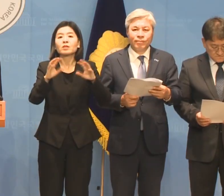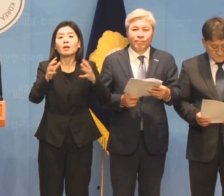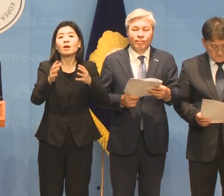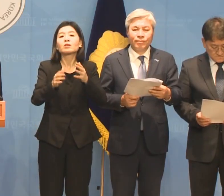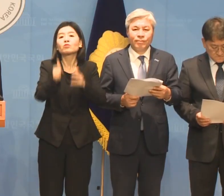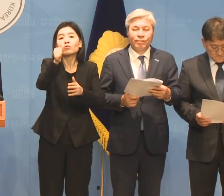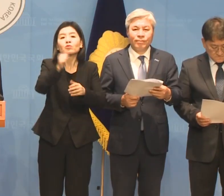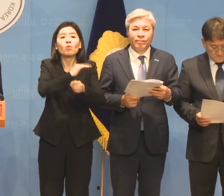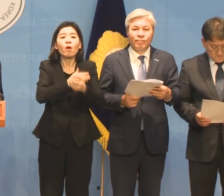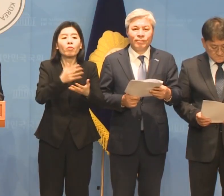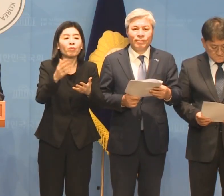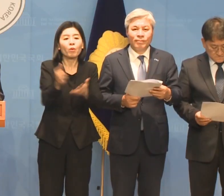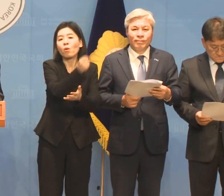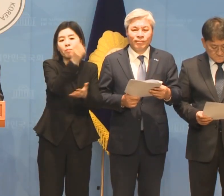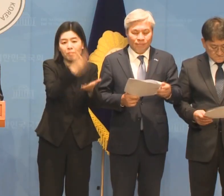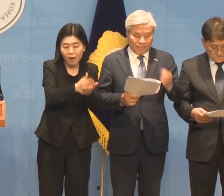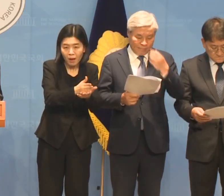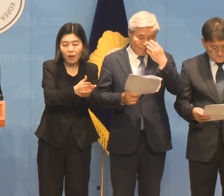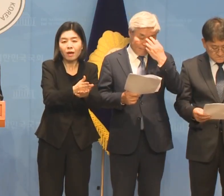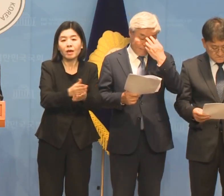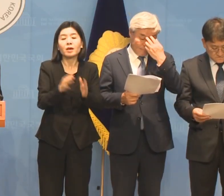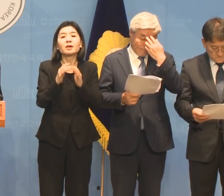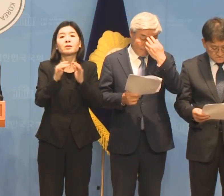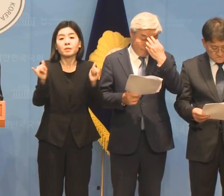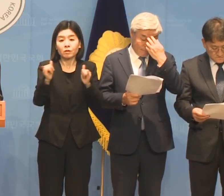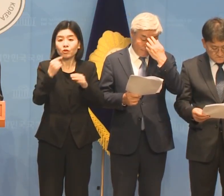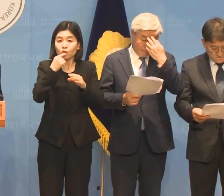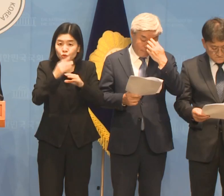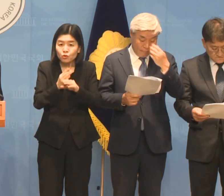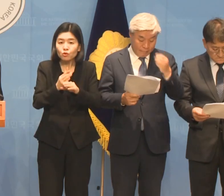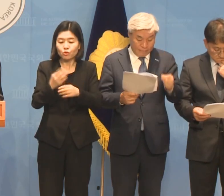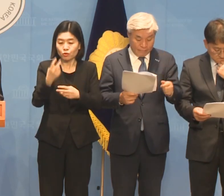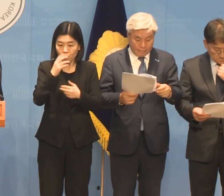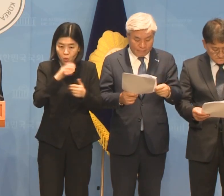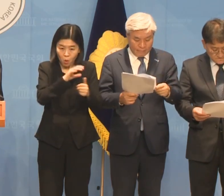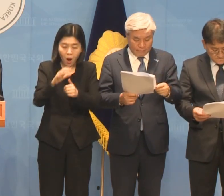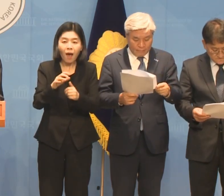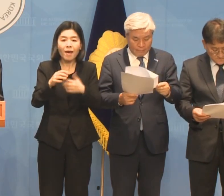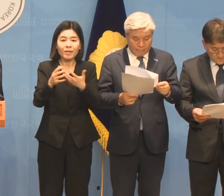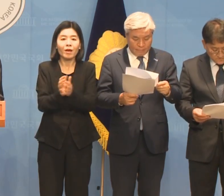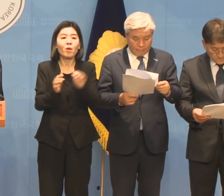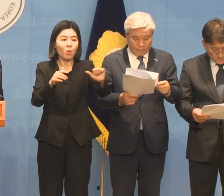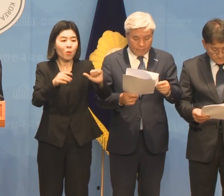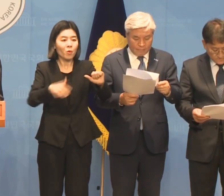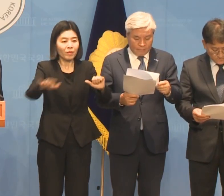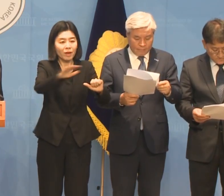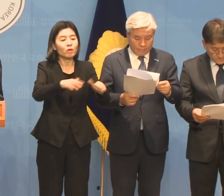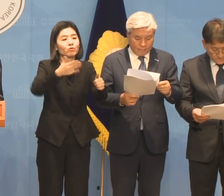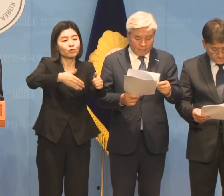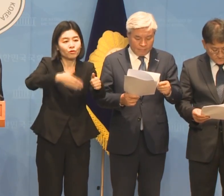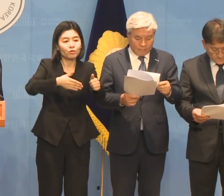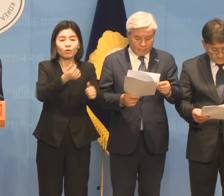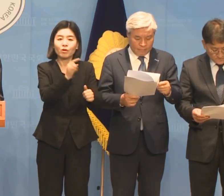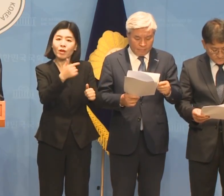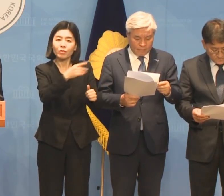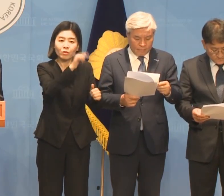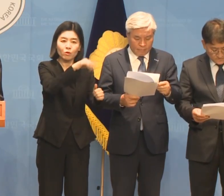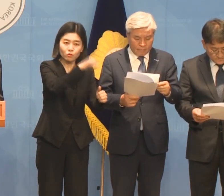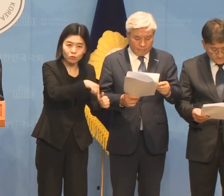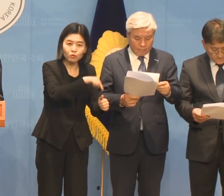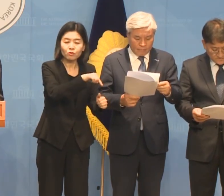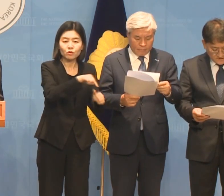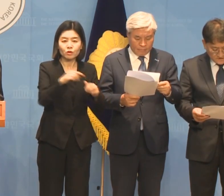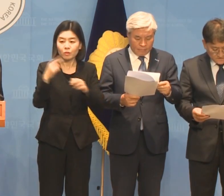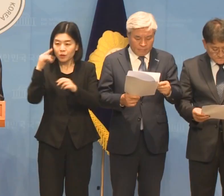도용입니다. 민주헌정수호 5당에 호소합니다. 한덕수 씨가 미국과 협상을